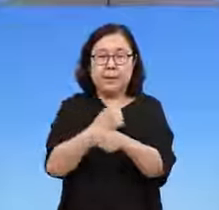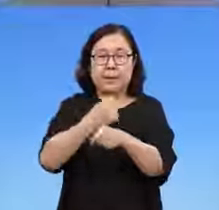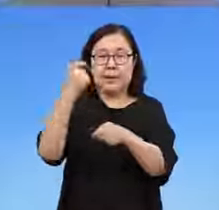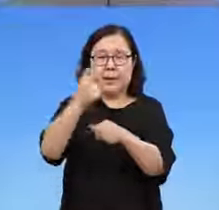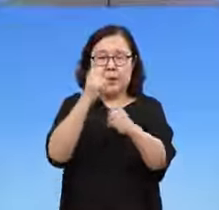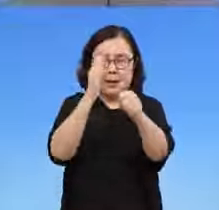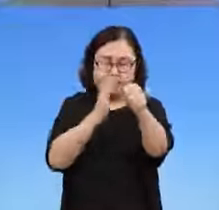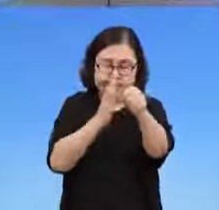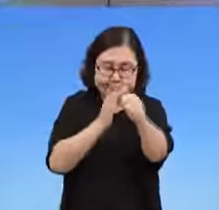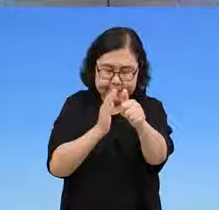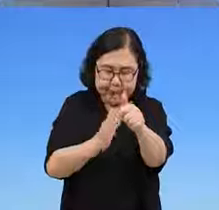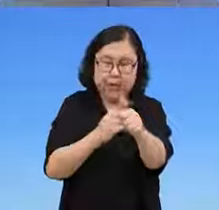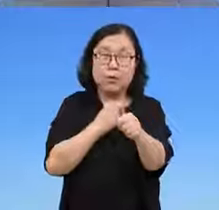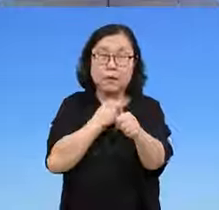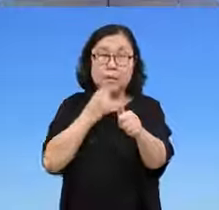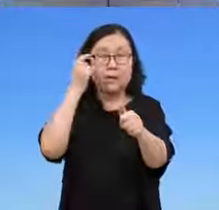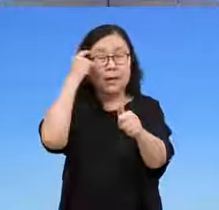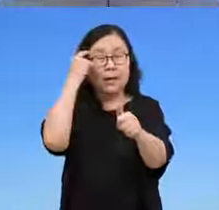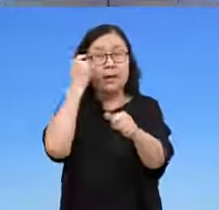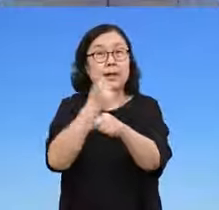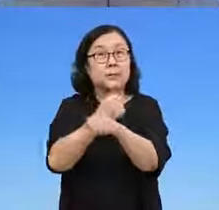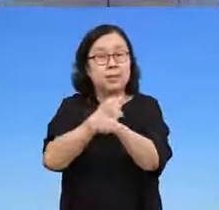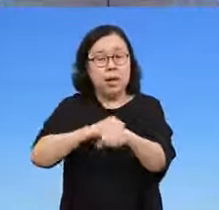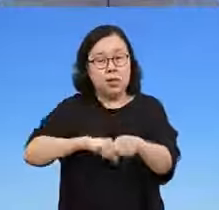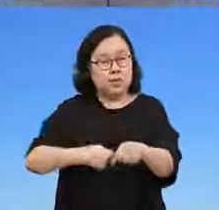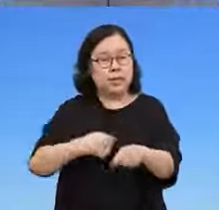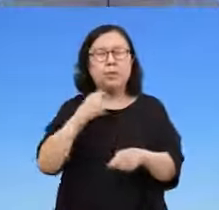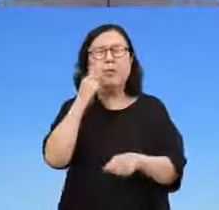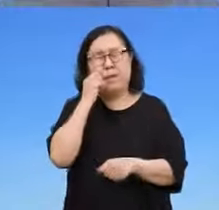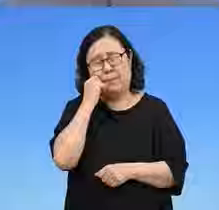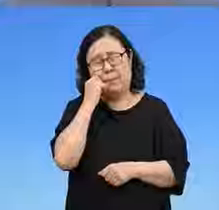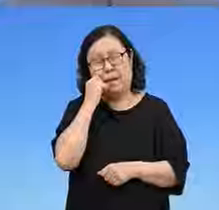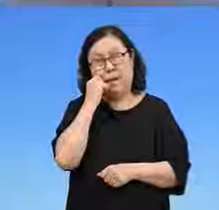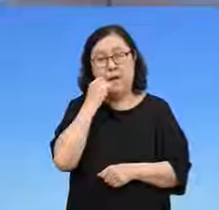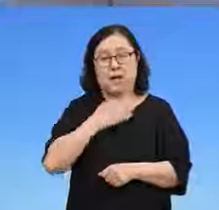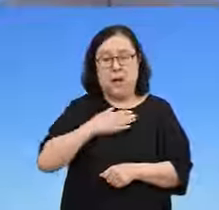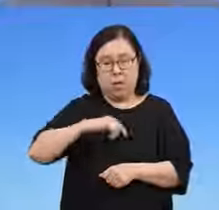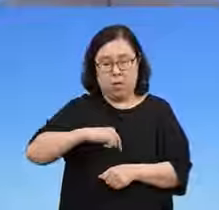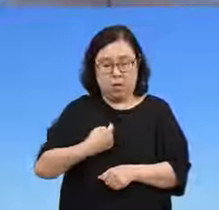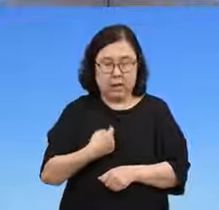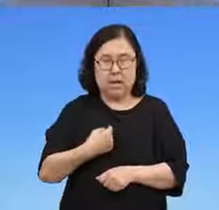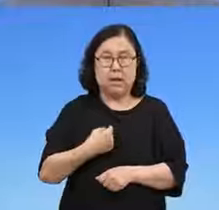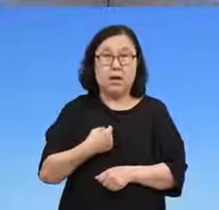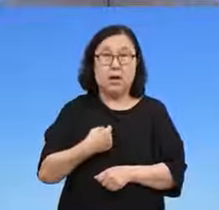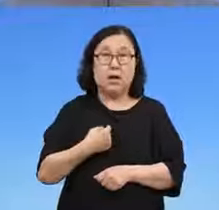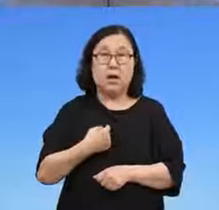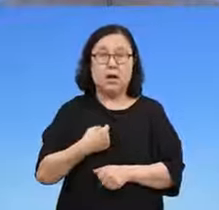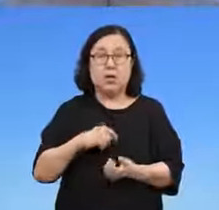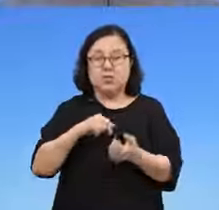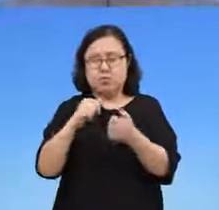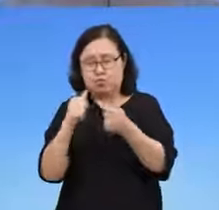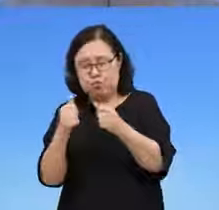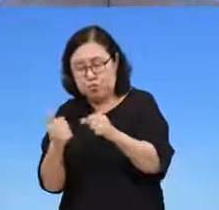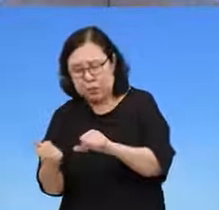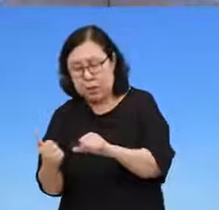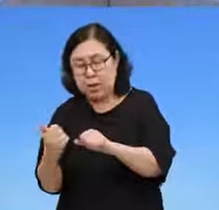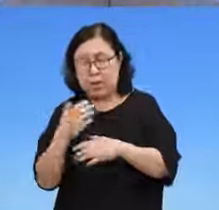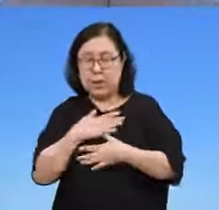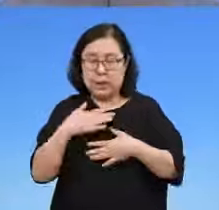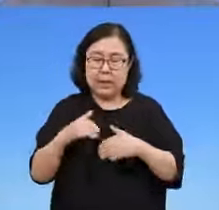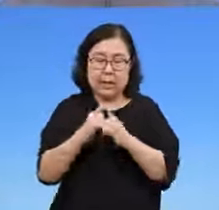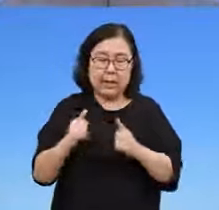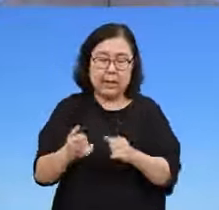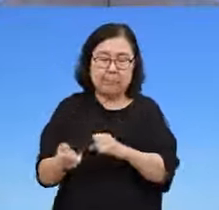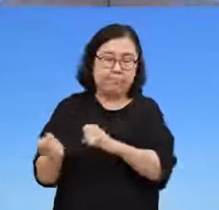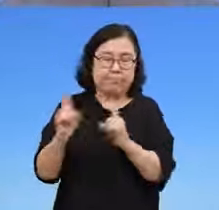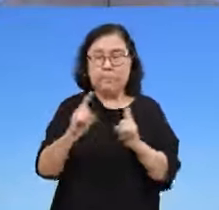강하게 제가 오늘 권면해야 되겠다, 그런 생각을 했습니다. 혼자는 아닙니다. 혼자서 죽어가는